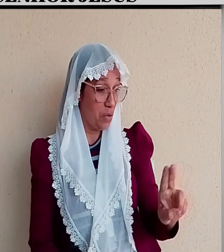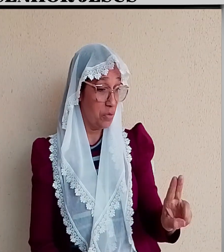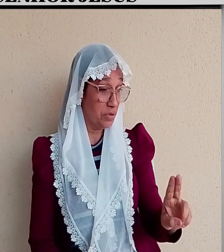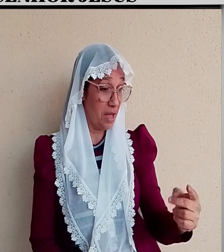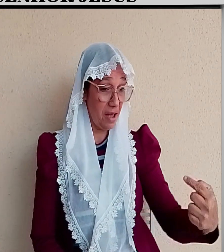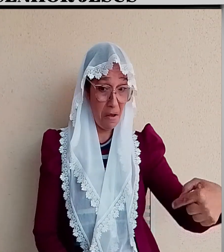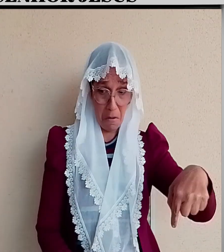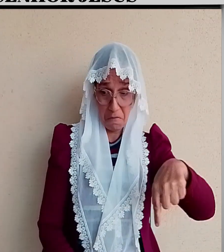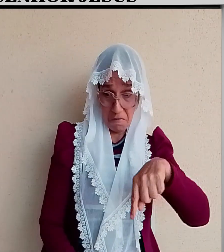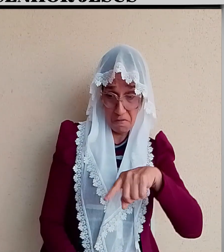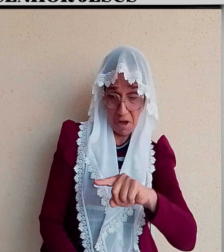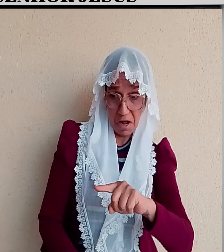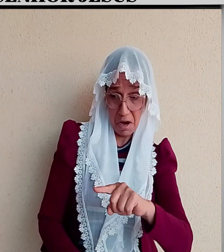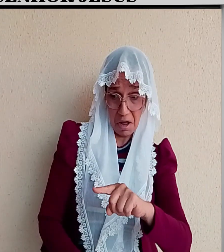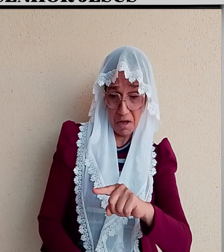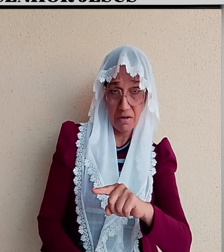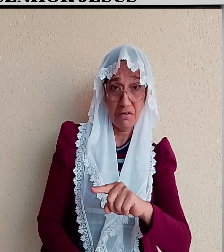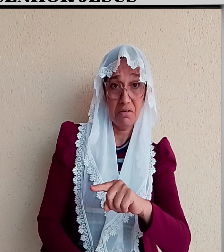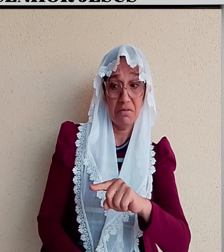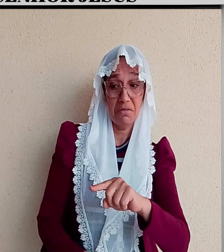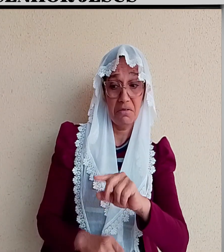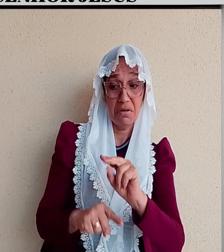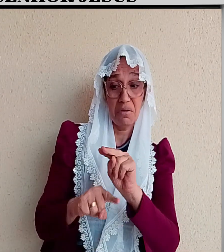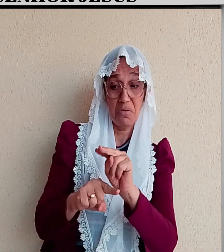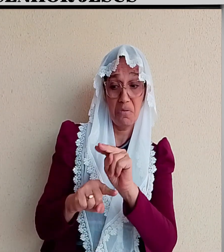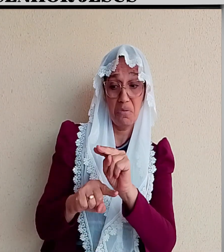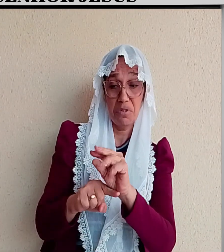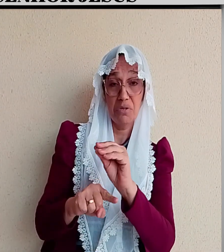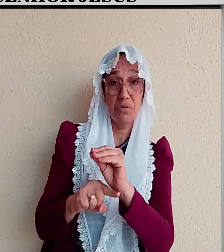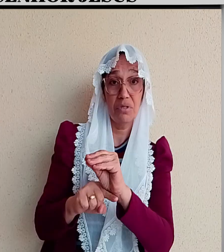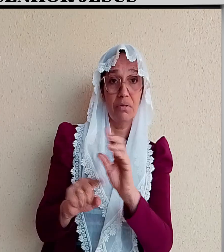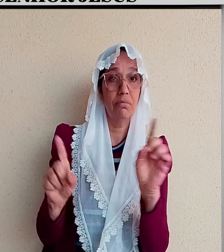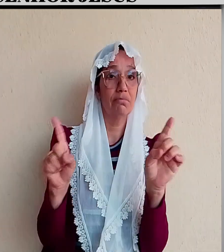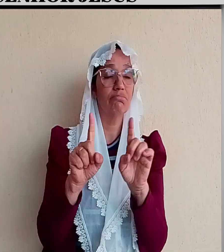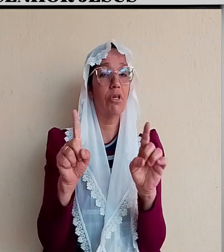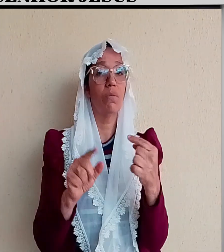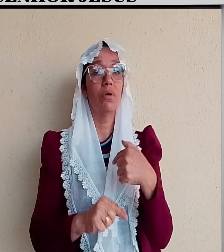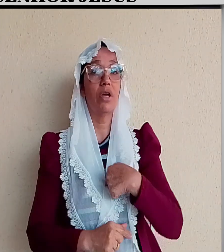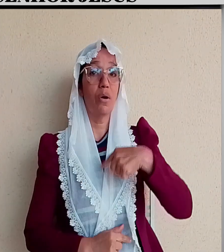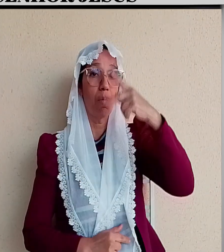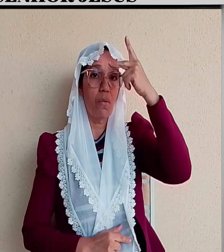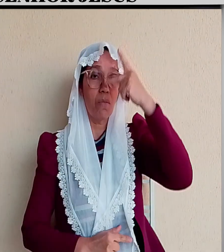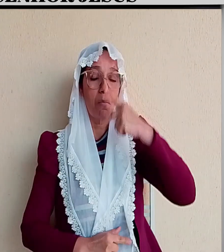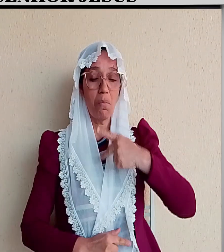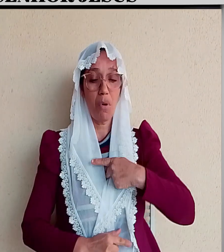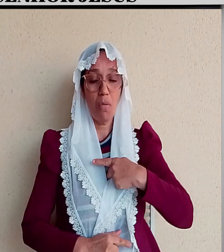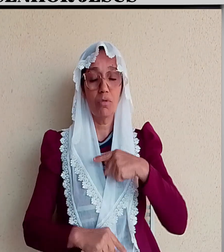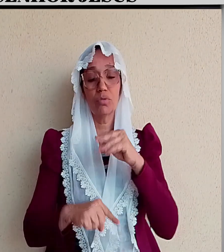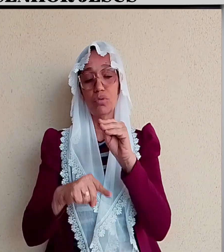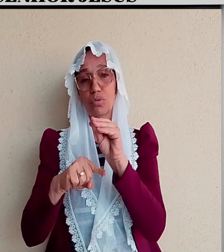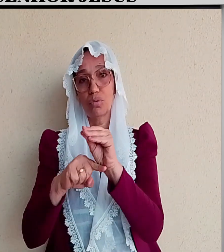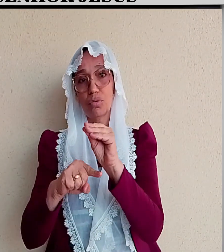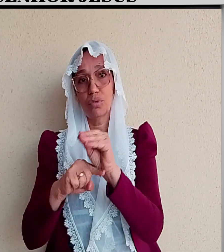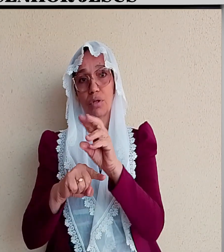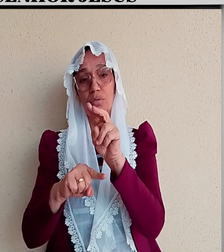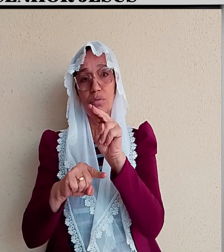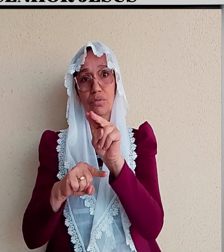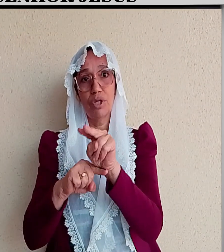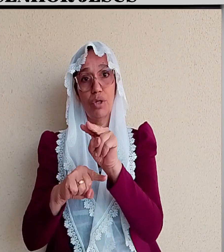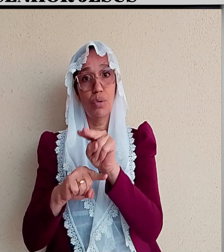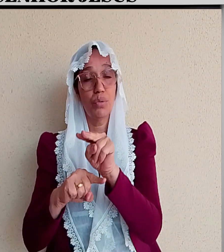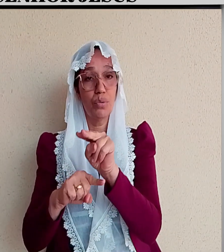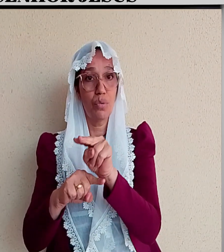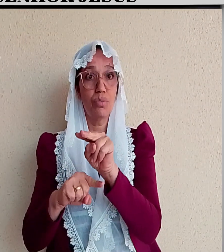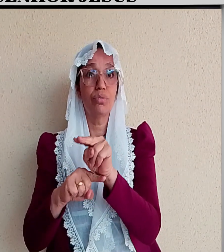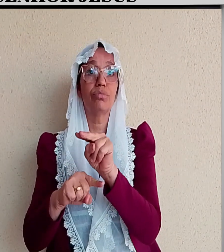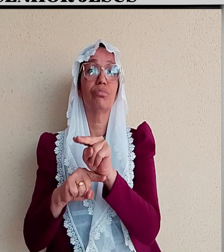pessoalmente te alimentar na ilha de Patmos. A ilha de Patmos é a tua casa a partir de hoje. Aleluia. Ah, Senhor, estou isolado.